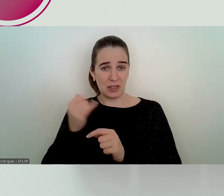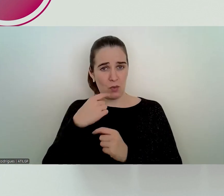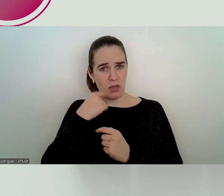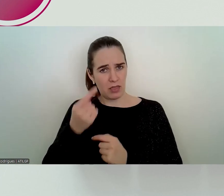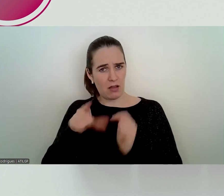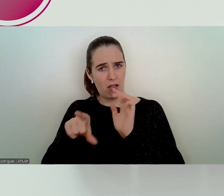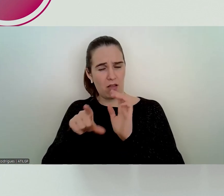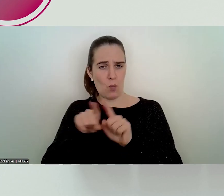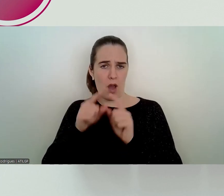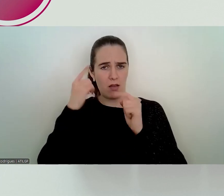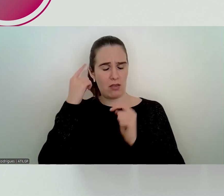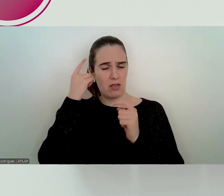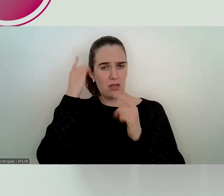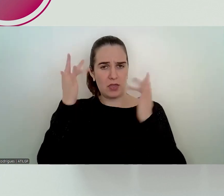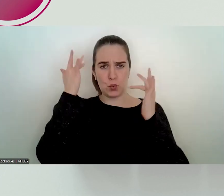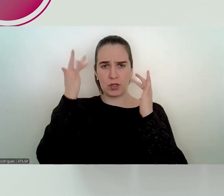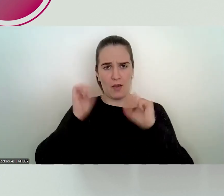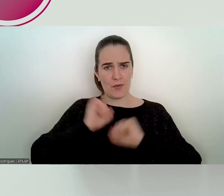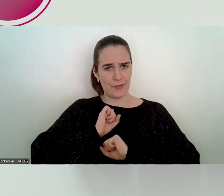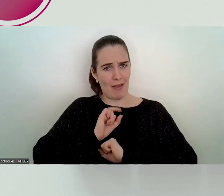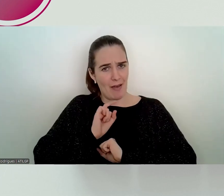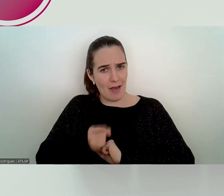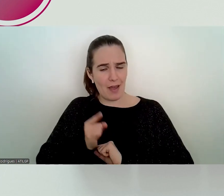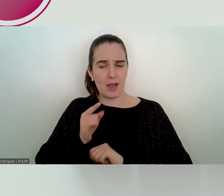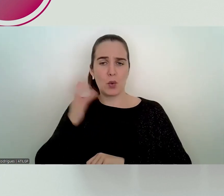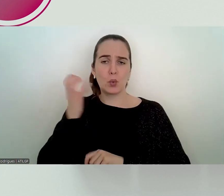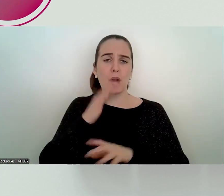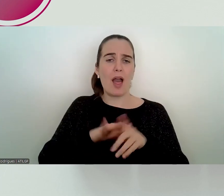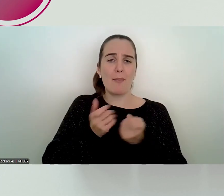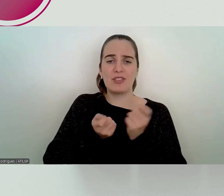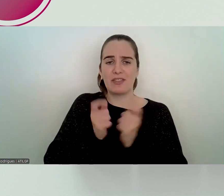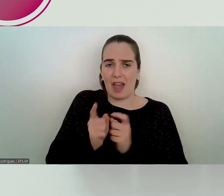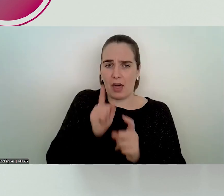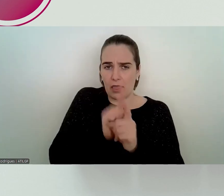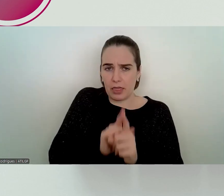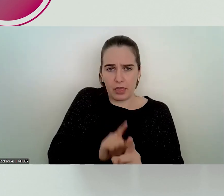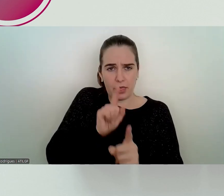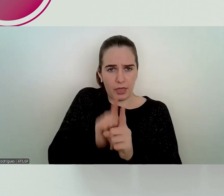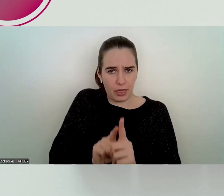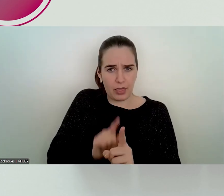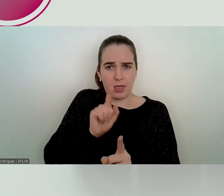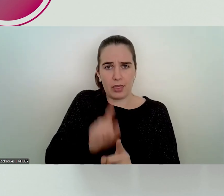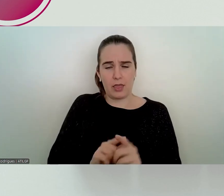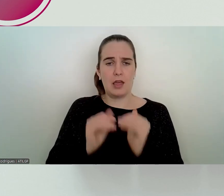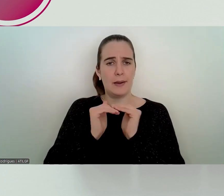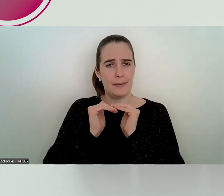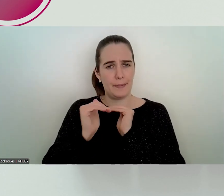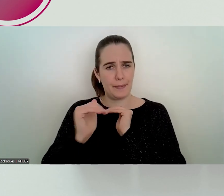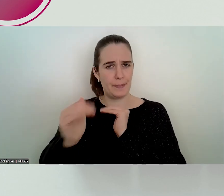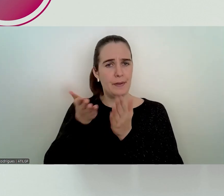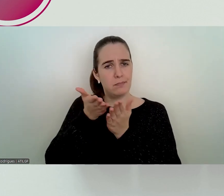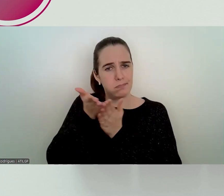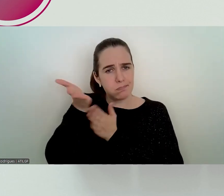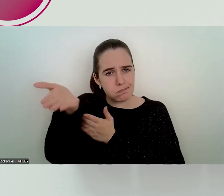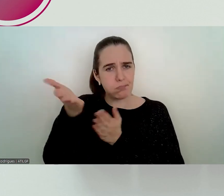é também a matriz da nossa cultura administrativa, de Reichstag, de tradição